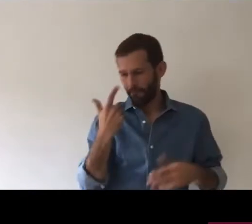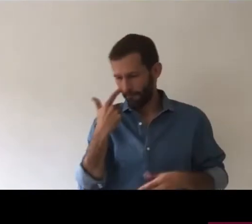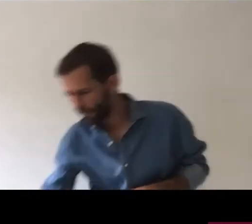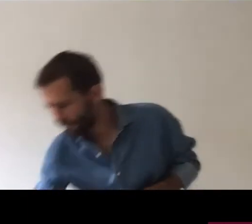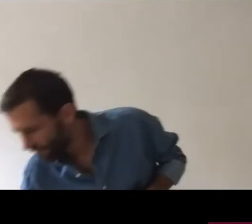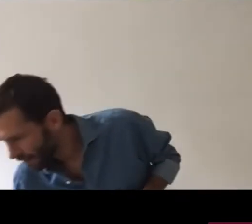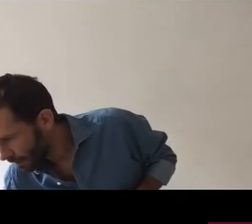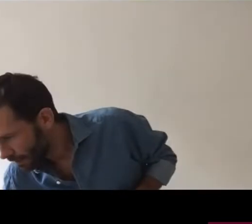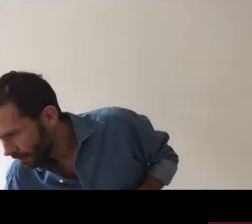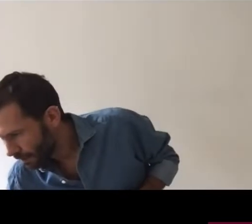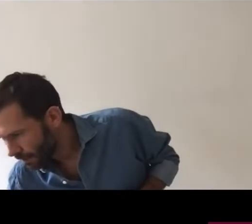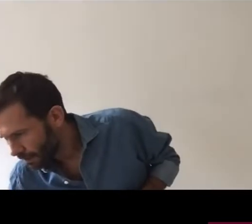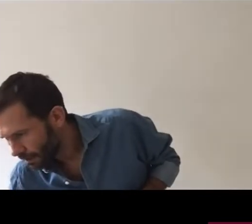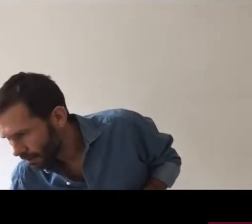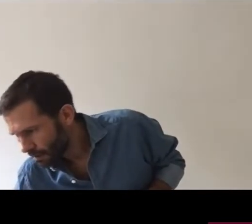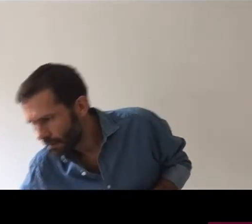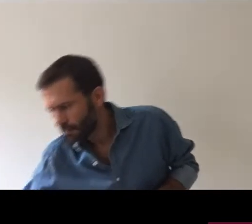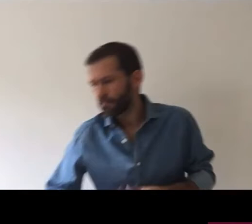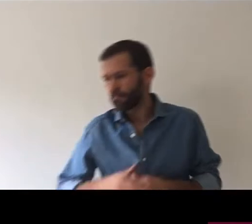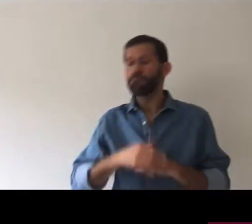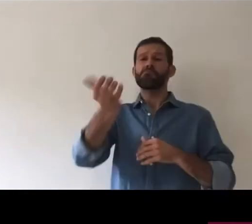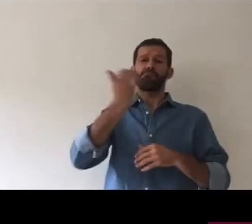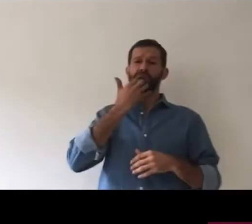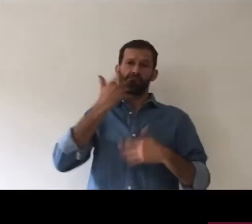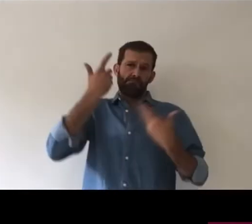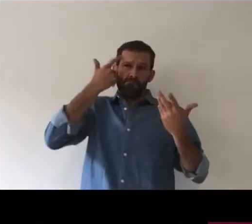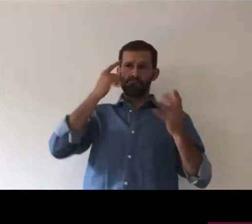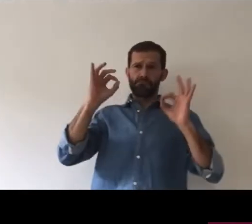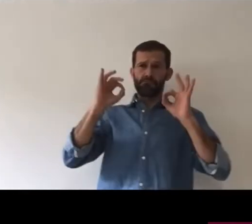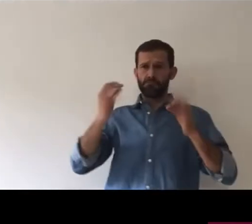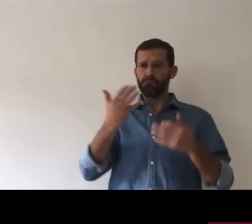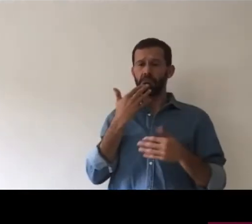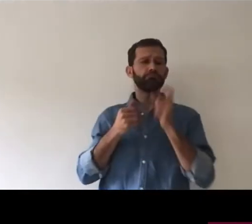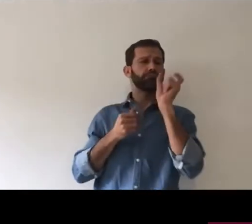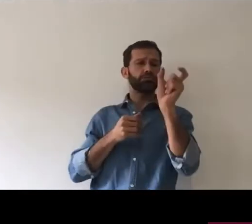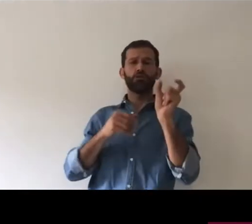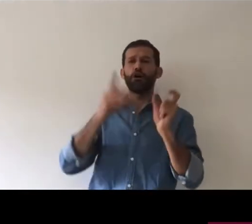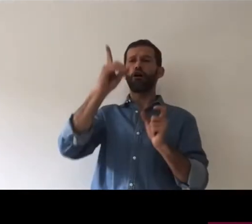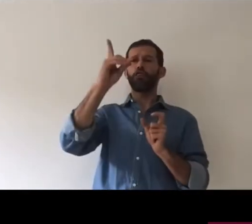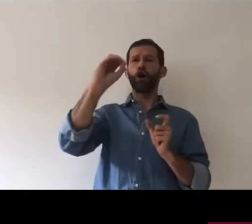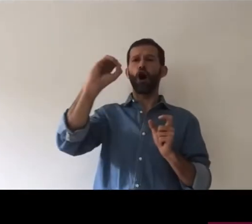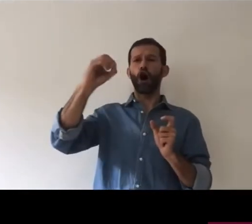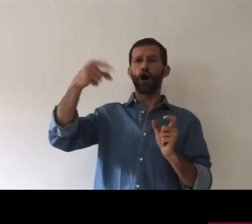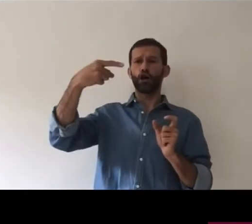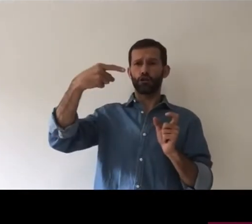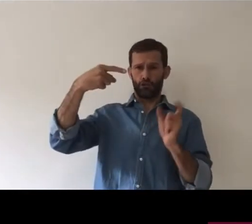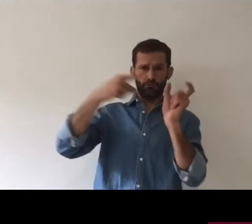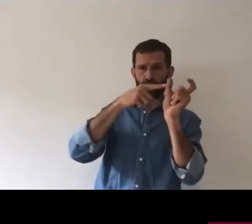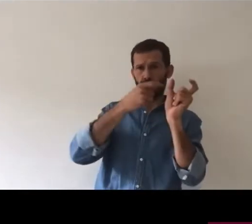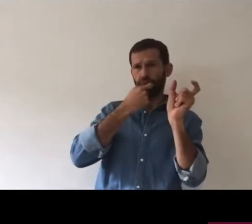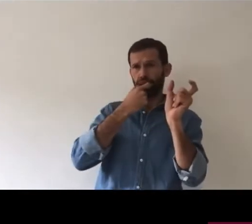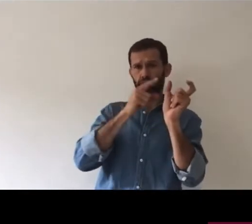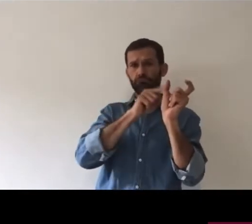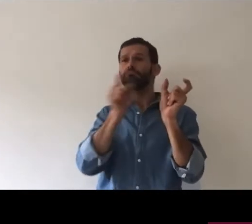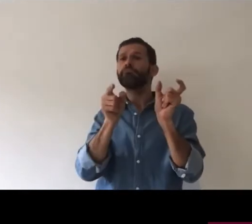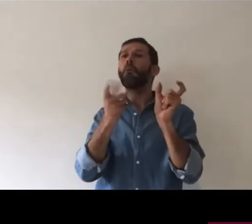aprendizaje y retención del concepto abstracto en la segunda lengua que estábamos intentando